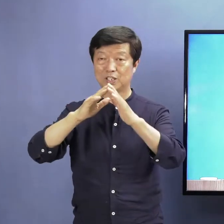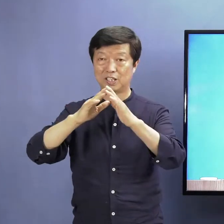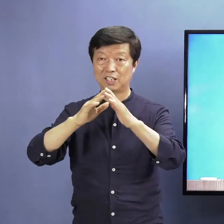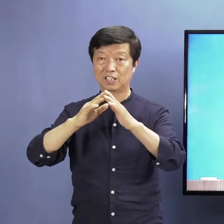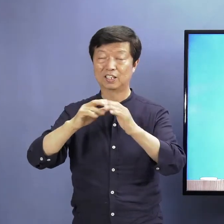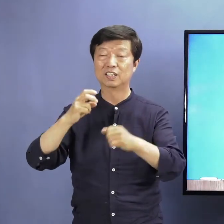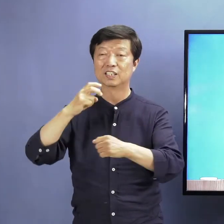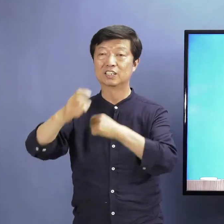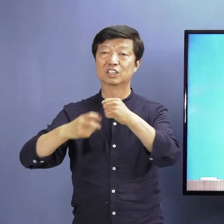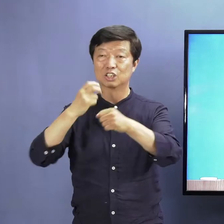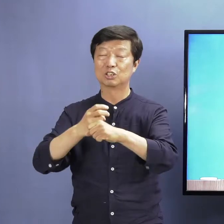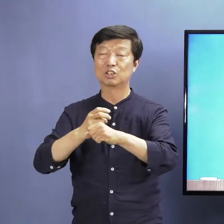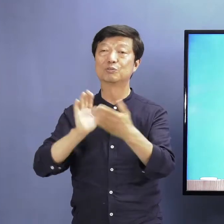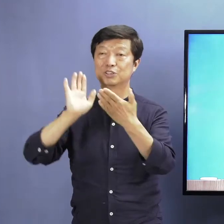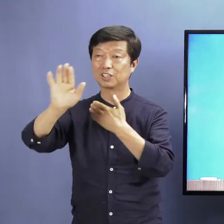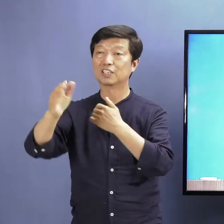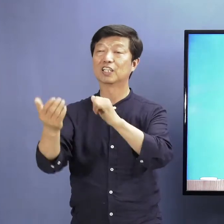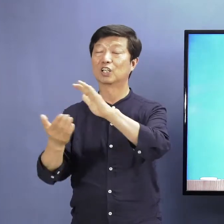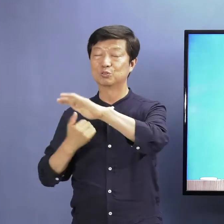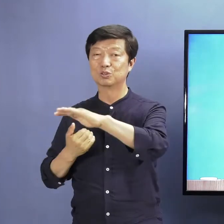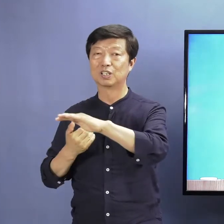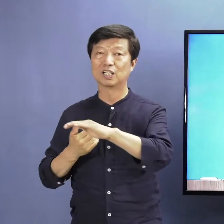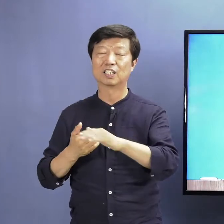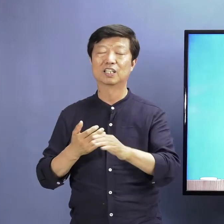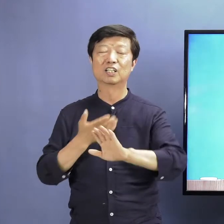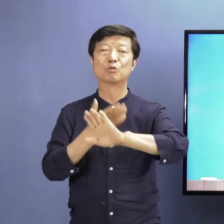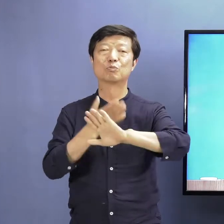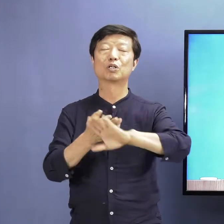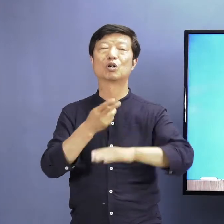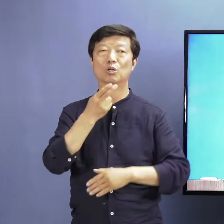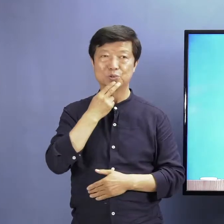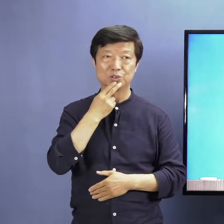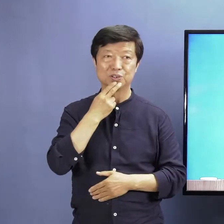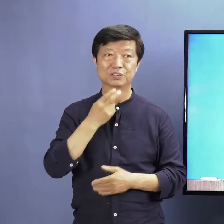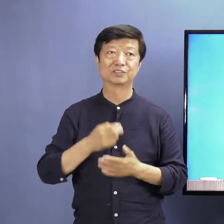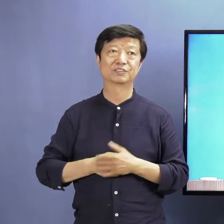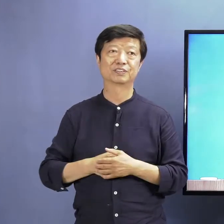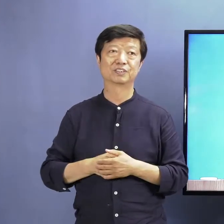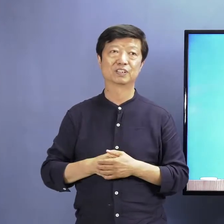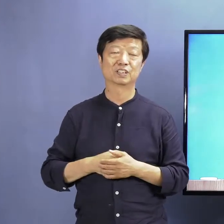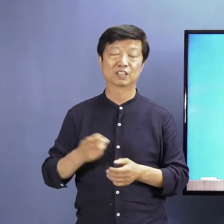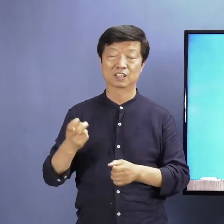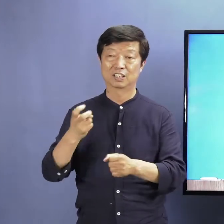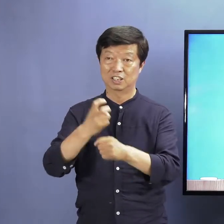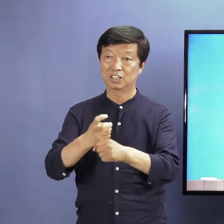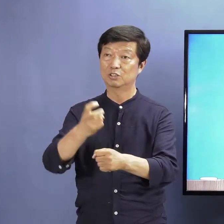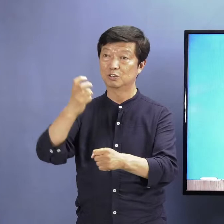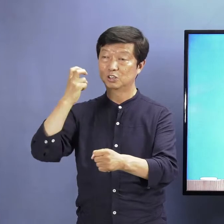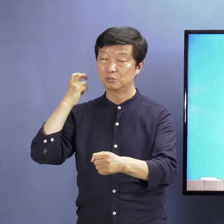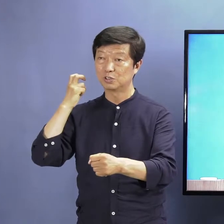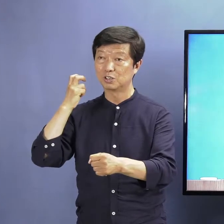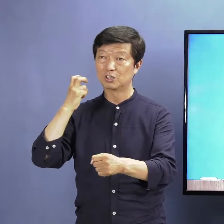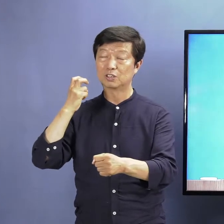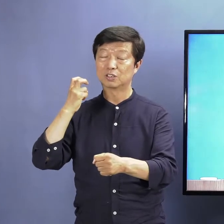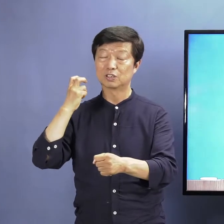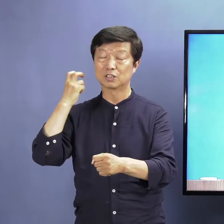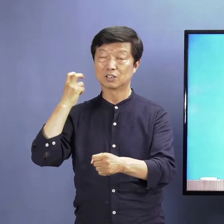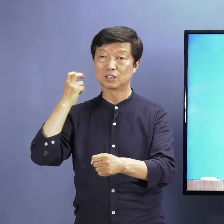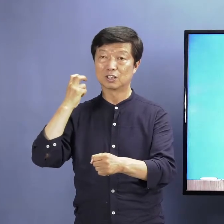20년 후나 크게 달라진 게 없어요. 특히 놀란 게 뭐냐면요, 20년 전에 제가 했던 프로그램을 20년